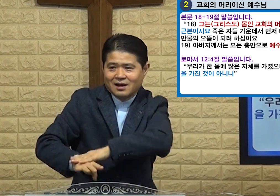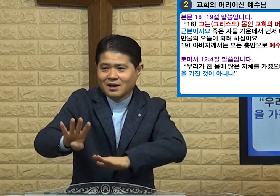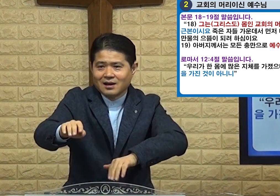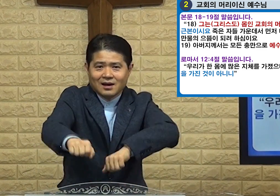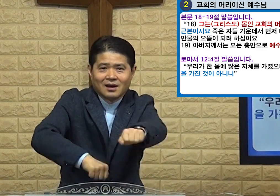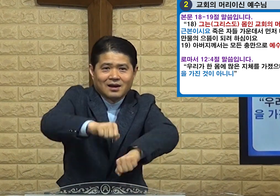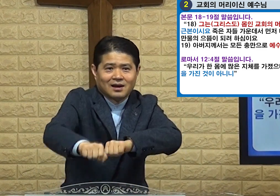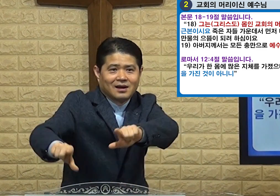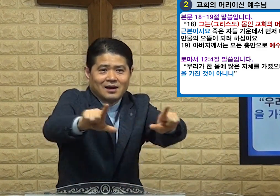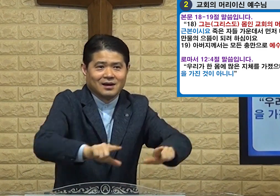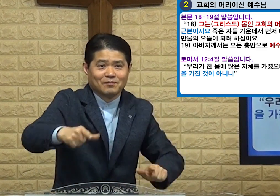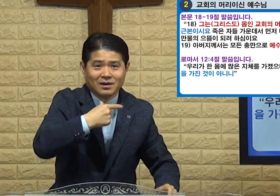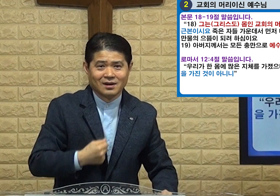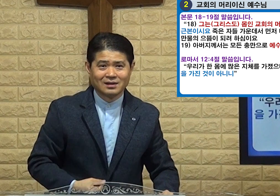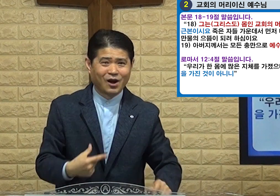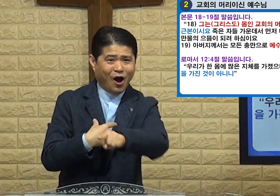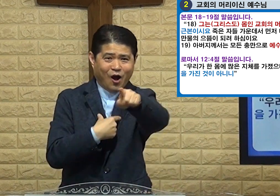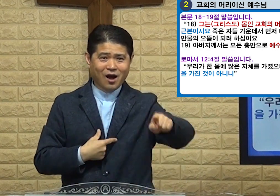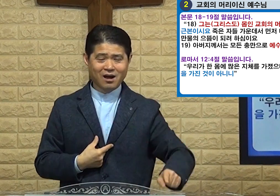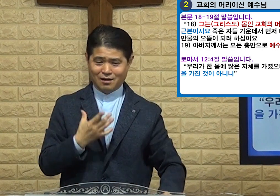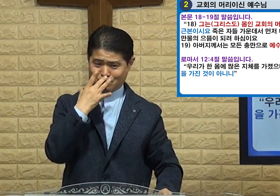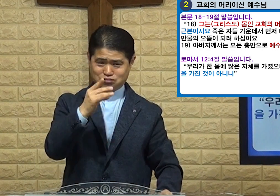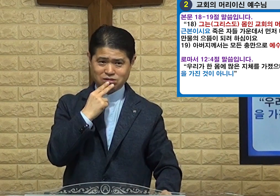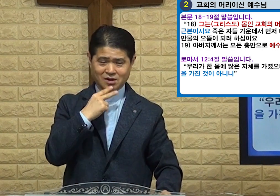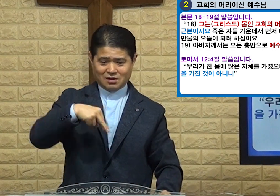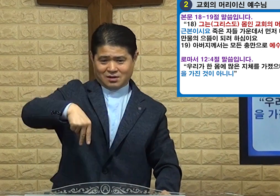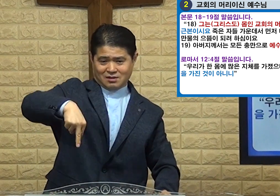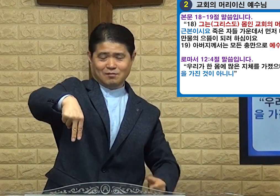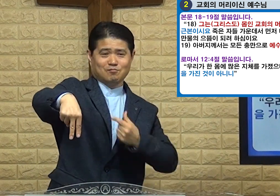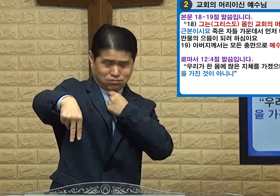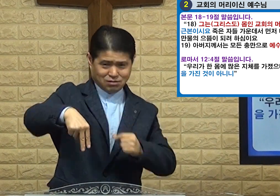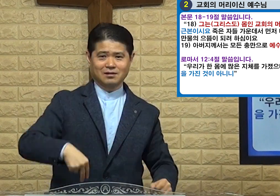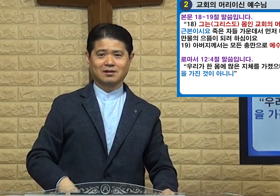기어다니고 손이 있지 않습니다.